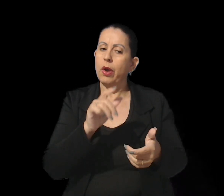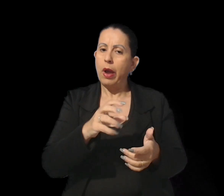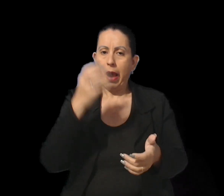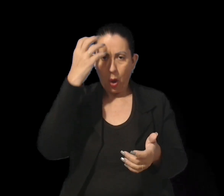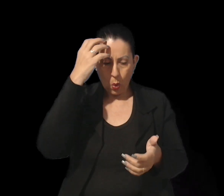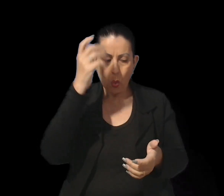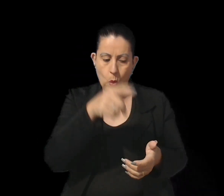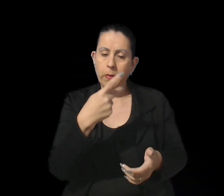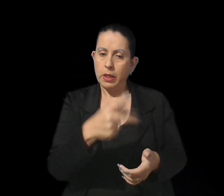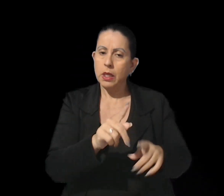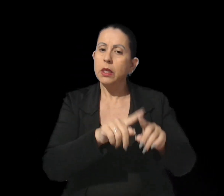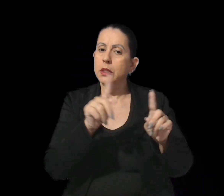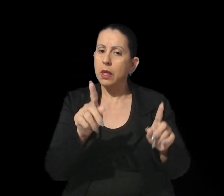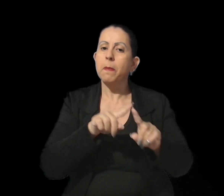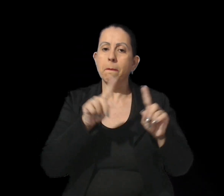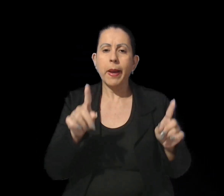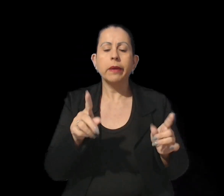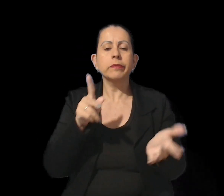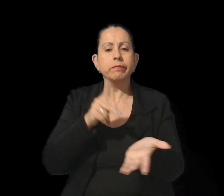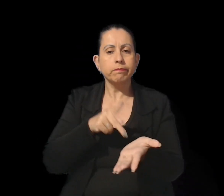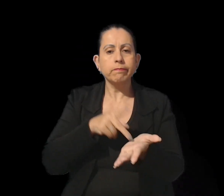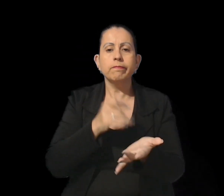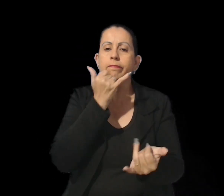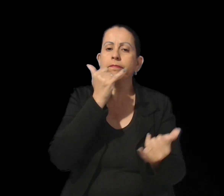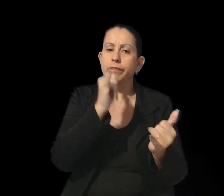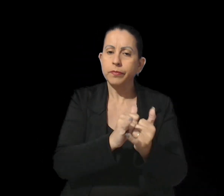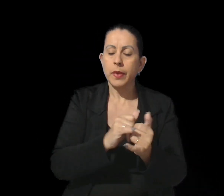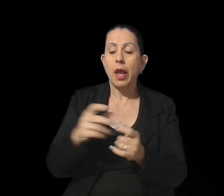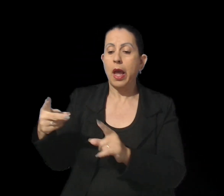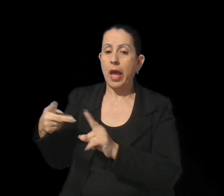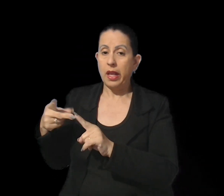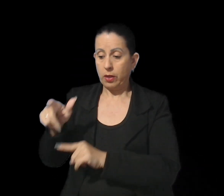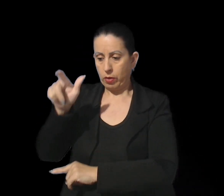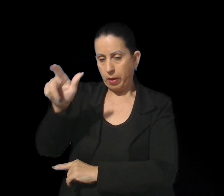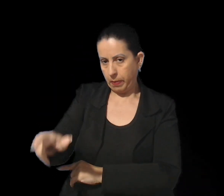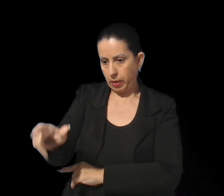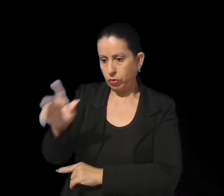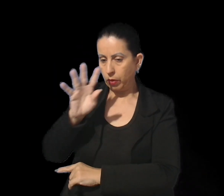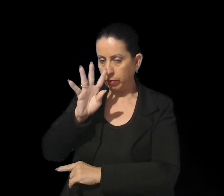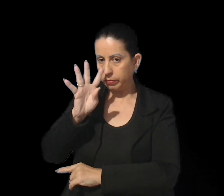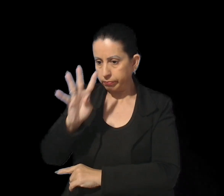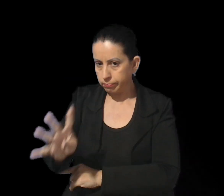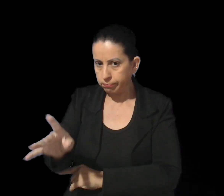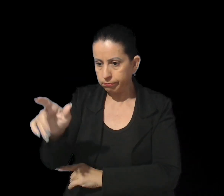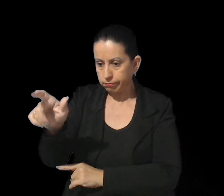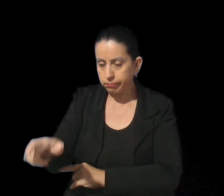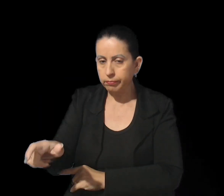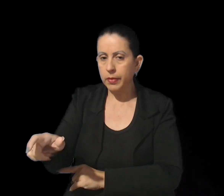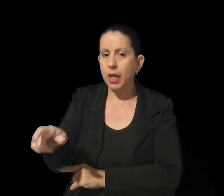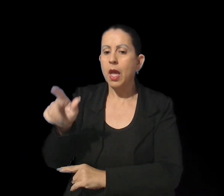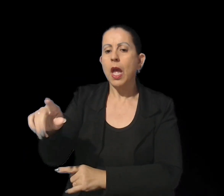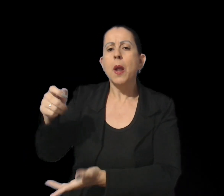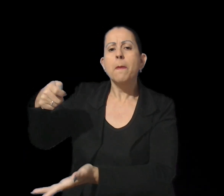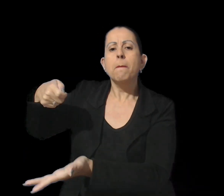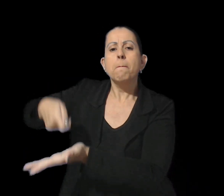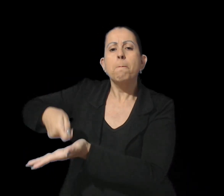culpa. A segunda é quando o ofendido, ou aquele que assim se julga, impõe ao outro